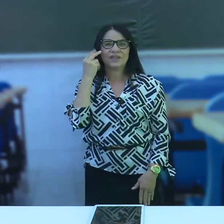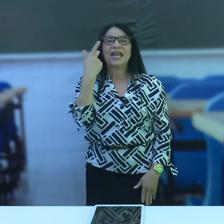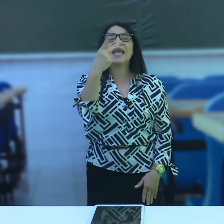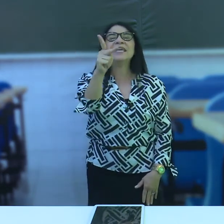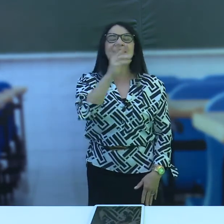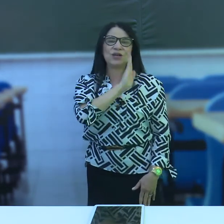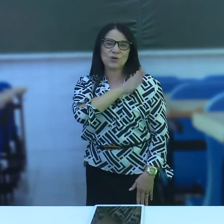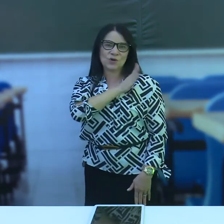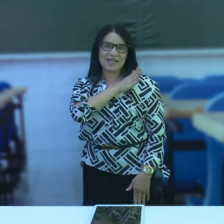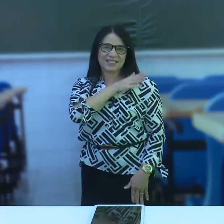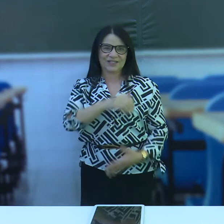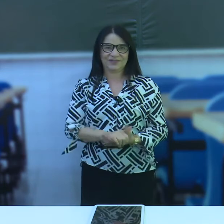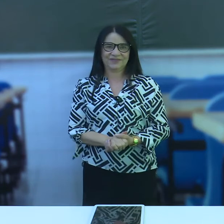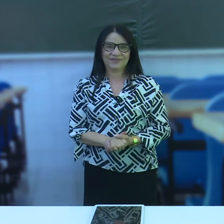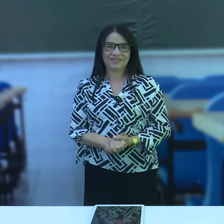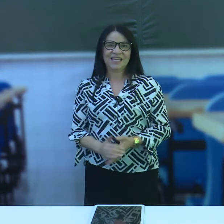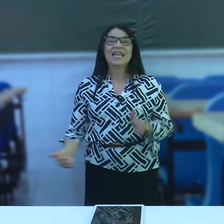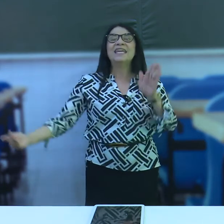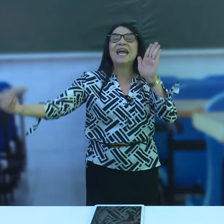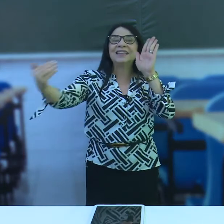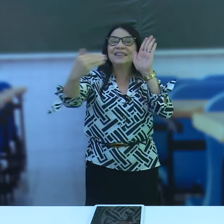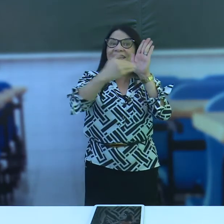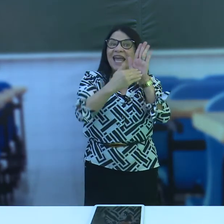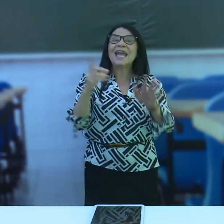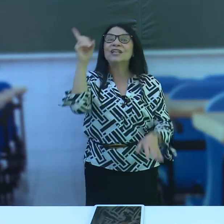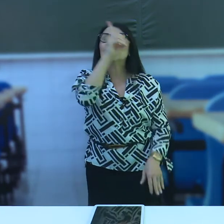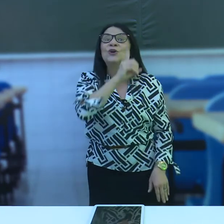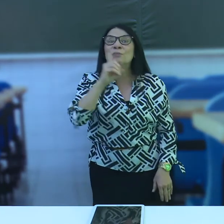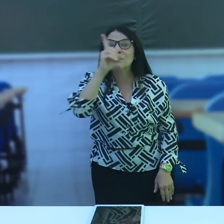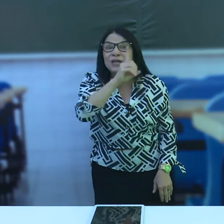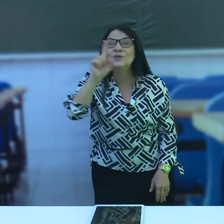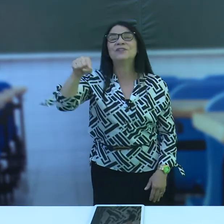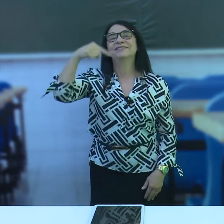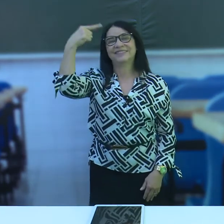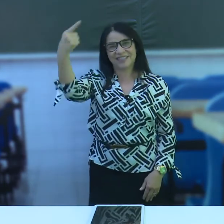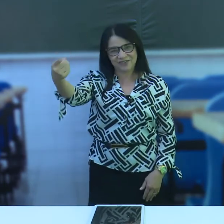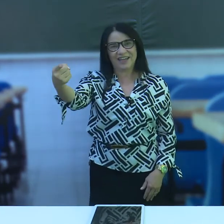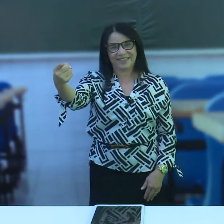em teu coração e até domingo que vem.